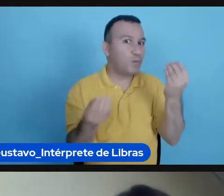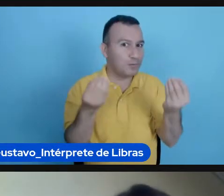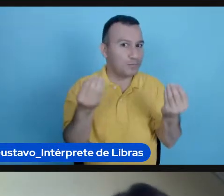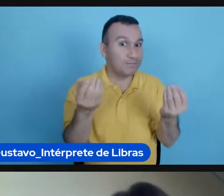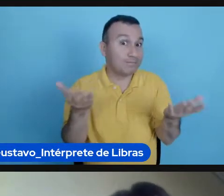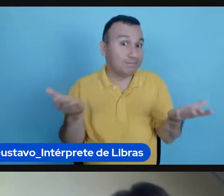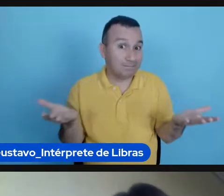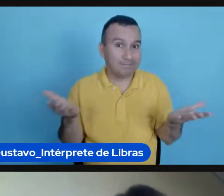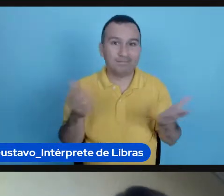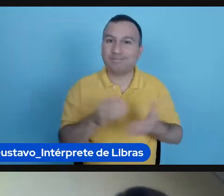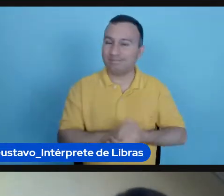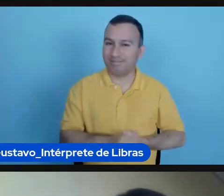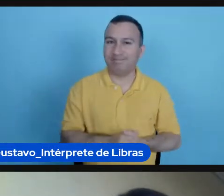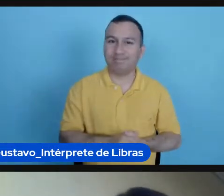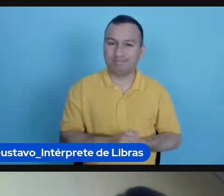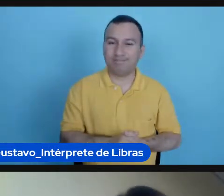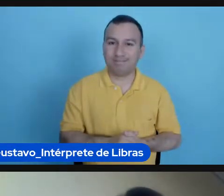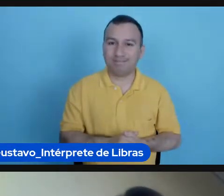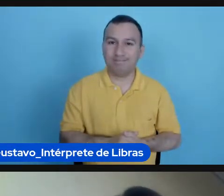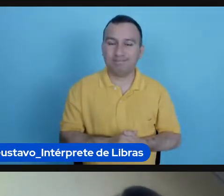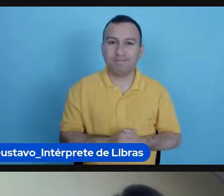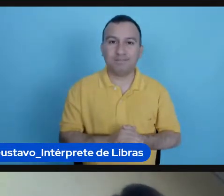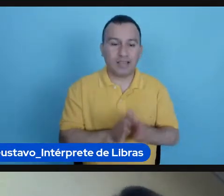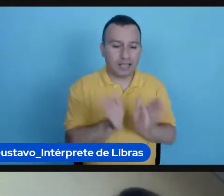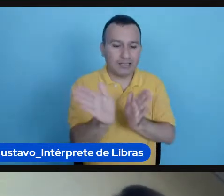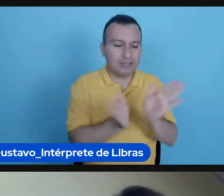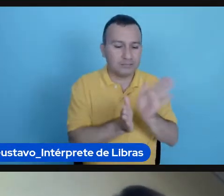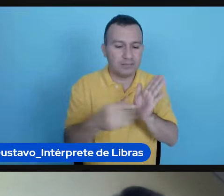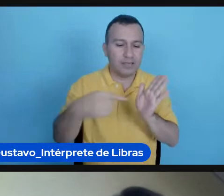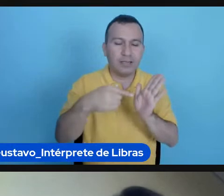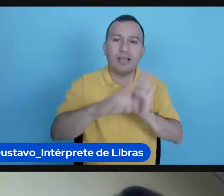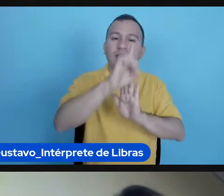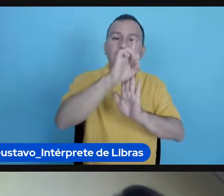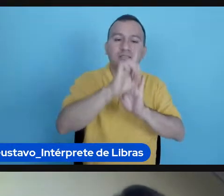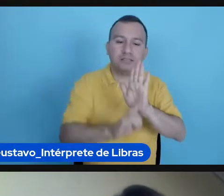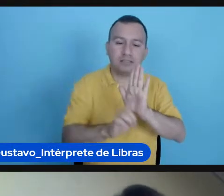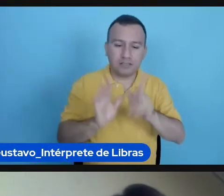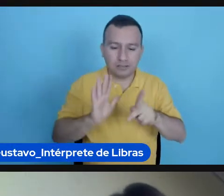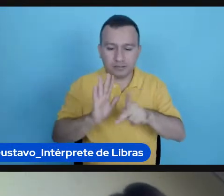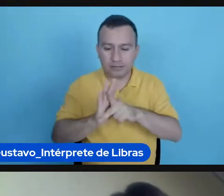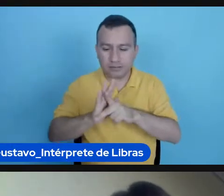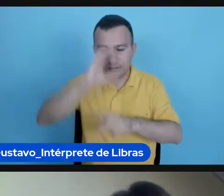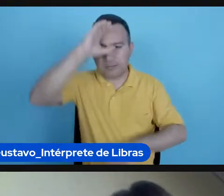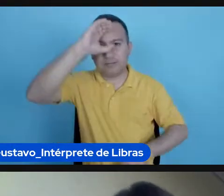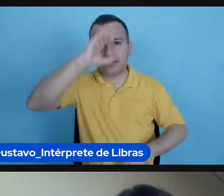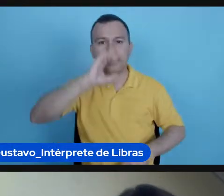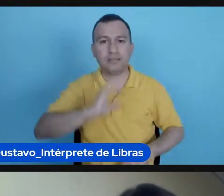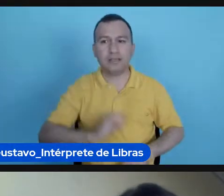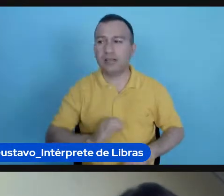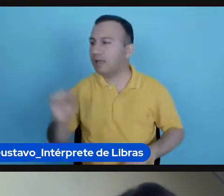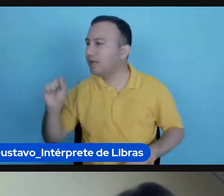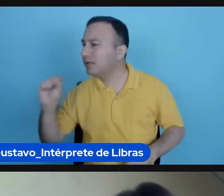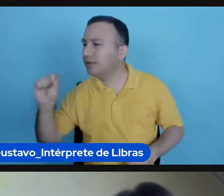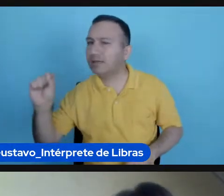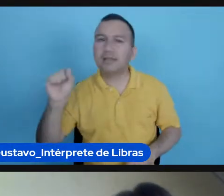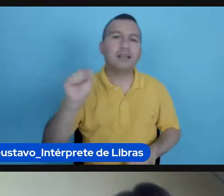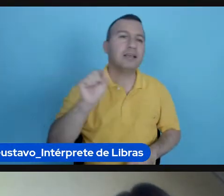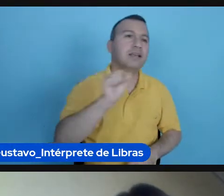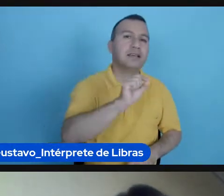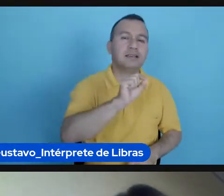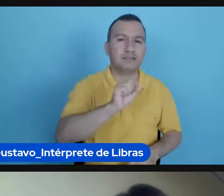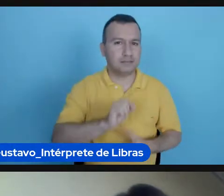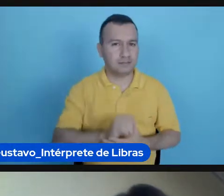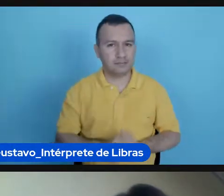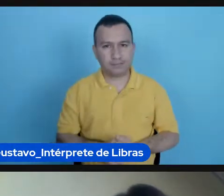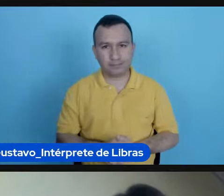de quem? A que cidadãos isso, né? A que cidadãos a isso se destina, e de como